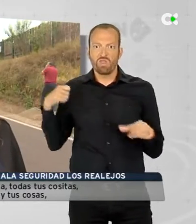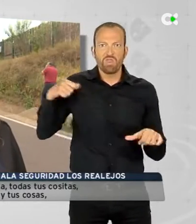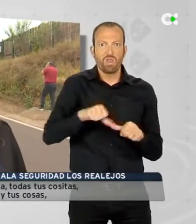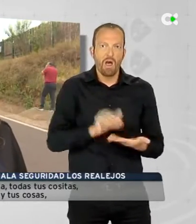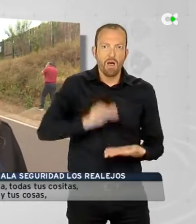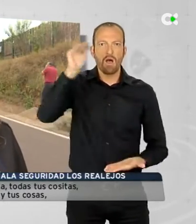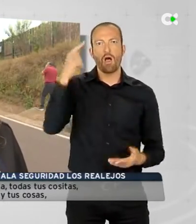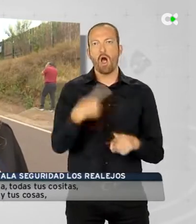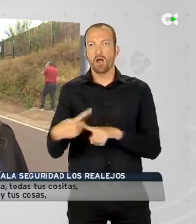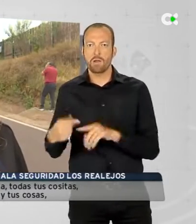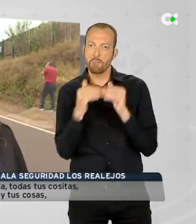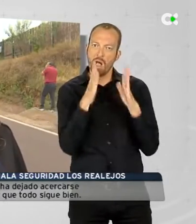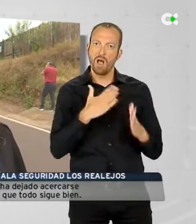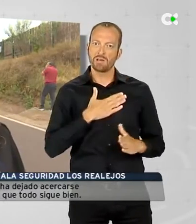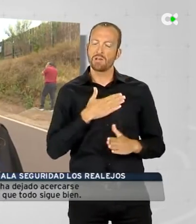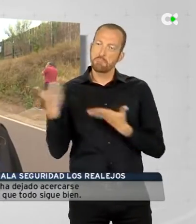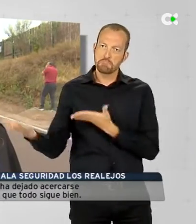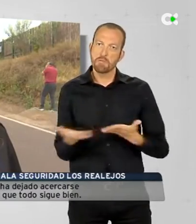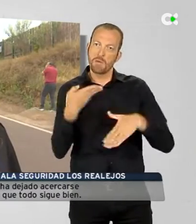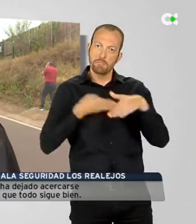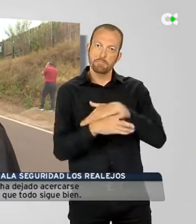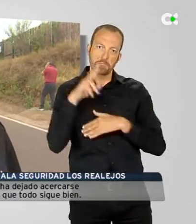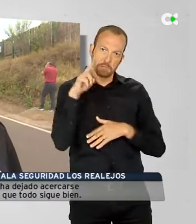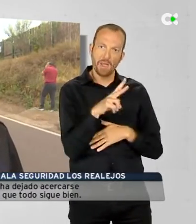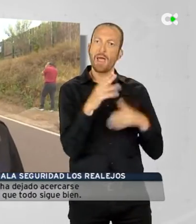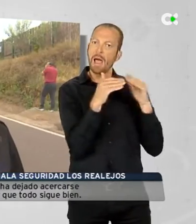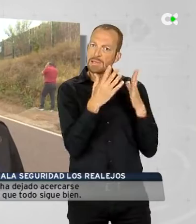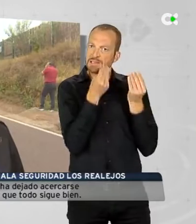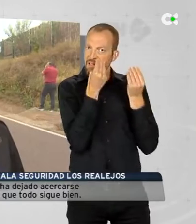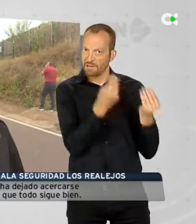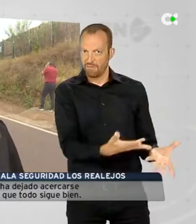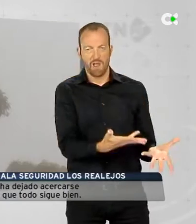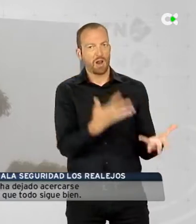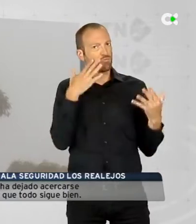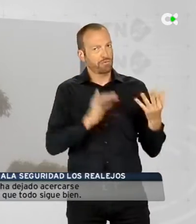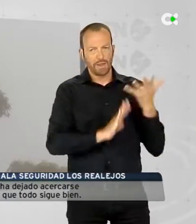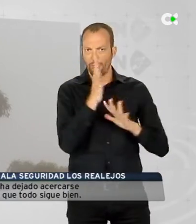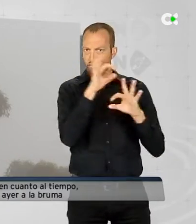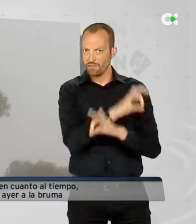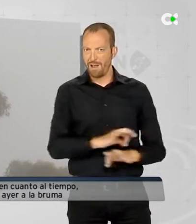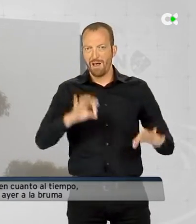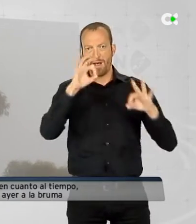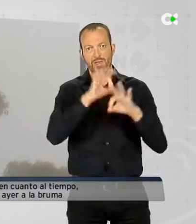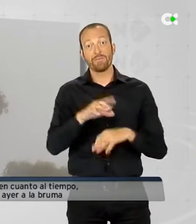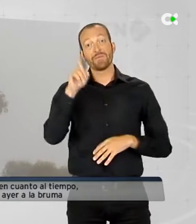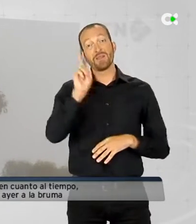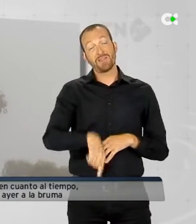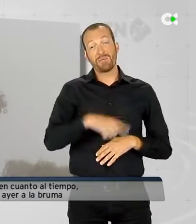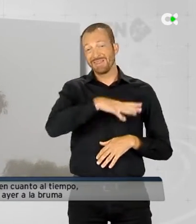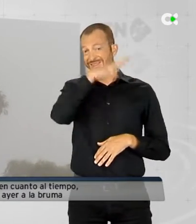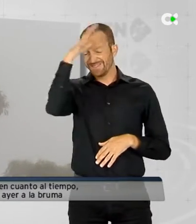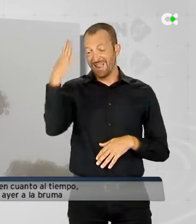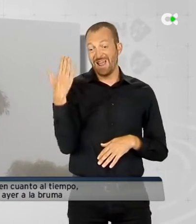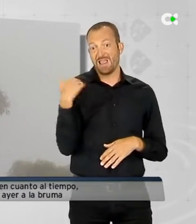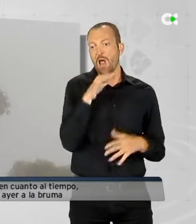tu casa y tus cosas, ¿no? Entonces un poco pues se las ha dejado acercarse para que comprobar que todo sigue bien. Cambio radical en cuanto al tiempo, del calor